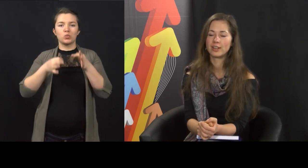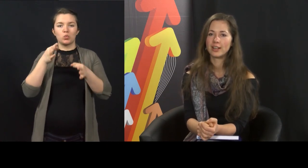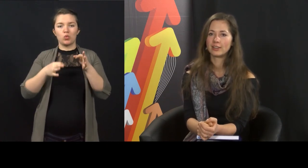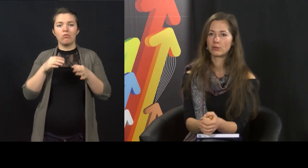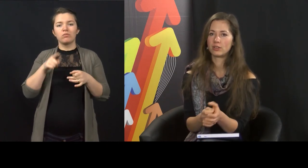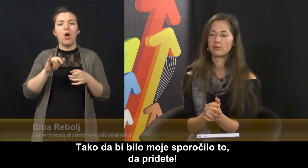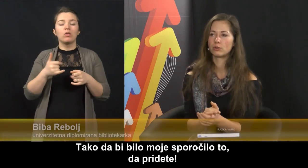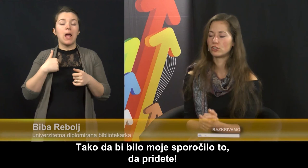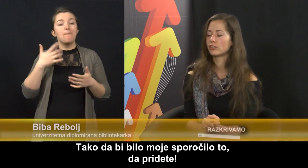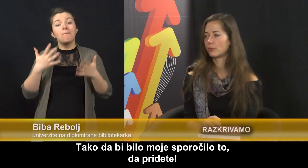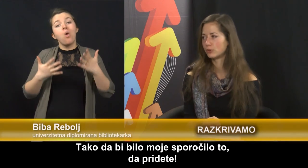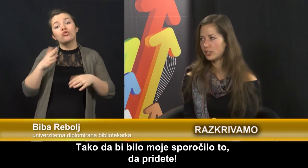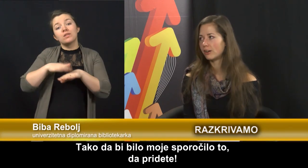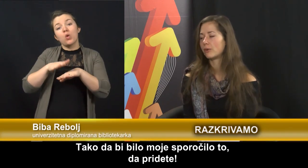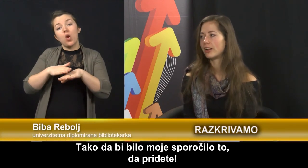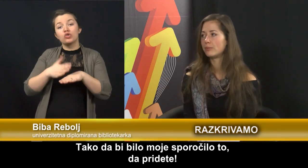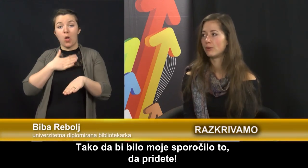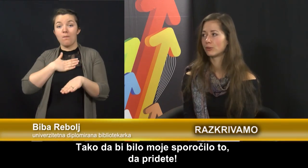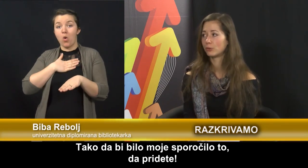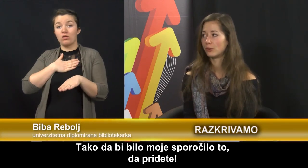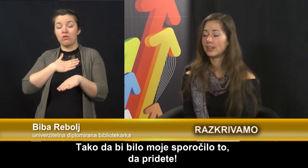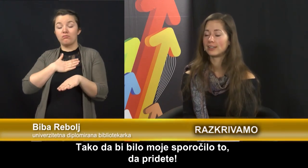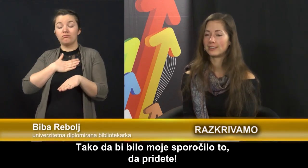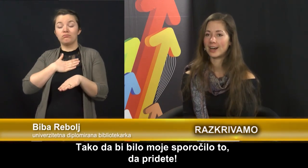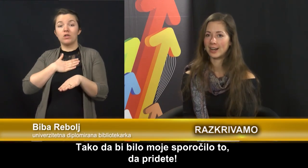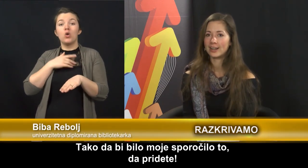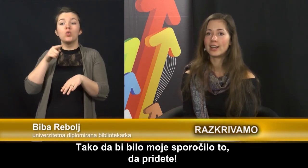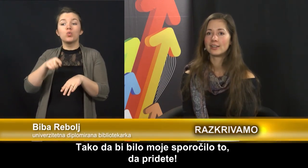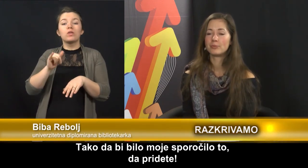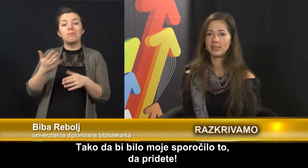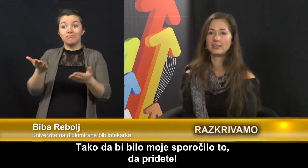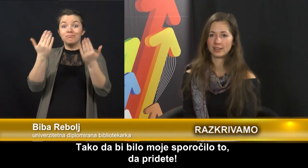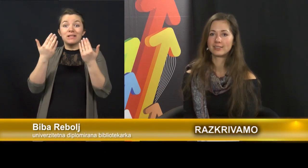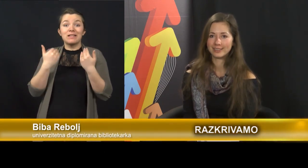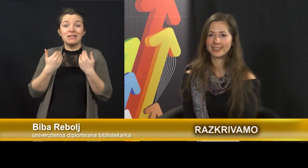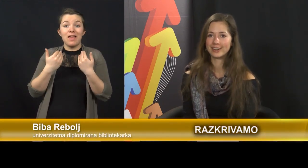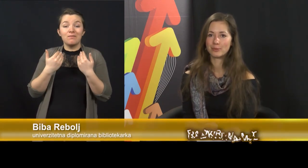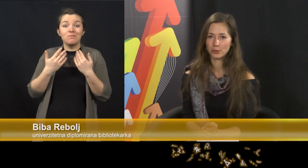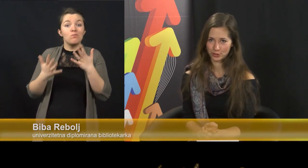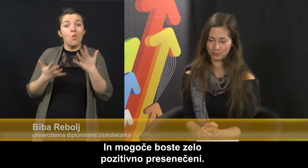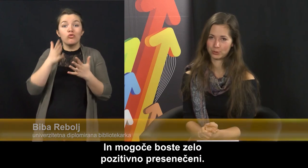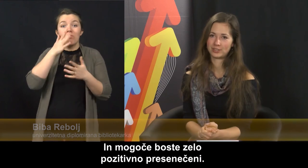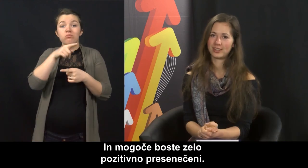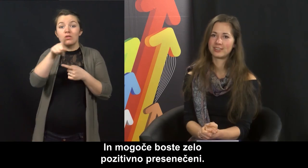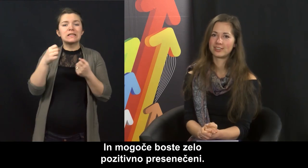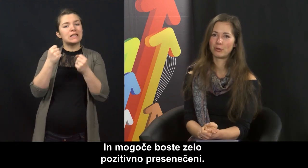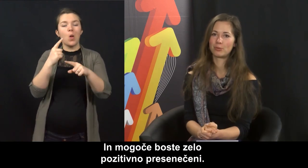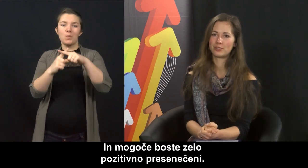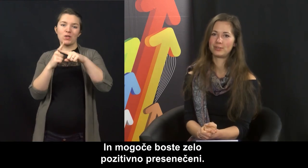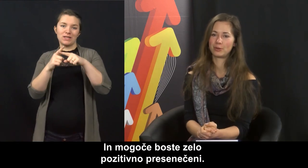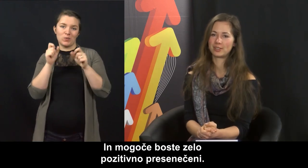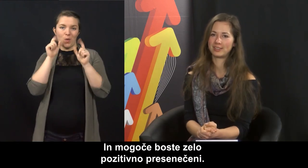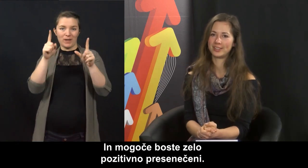izkušnjo. Tako da mogoče sporočilo moje bi bilo to, da pridite in mogoče boste